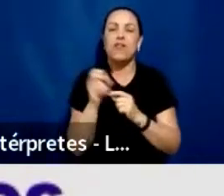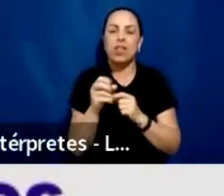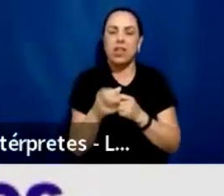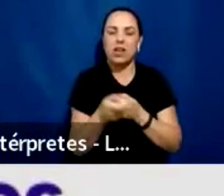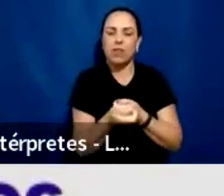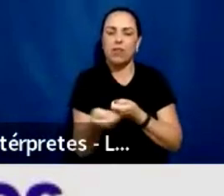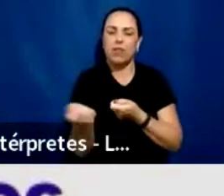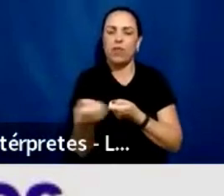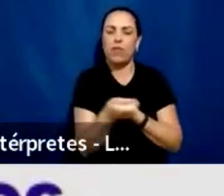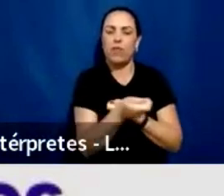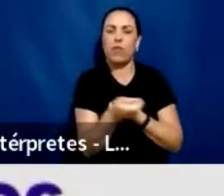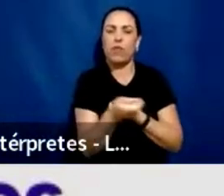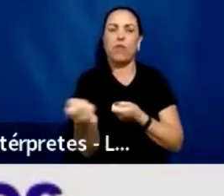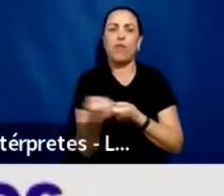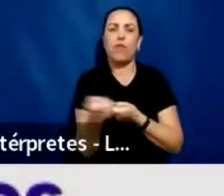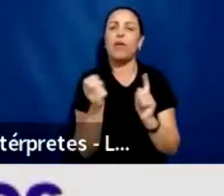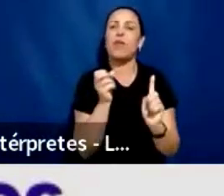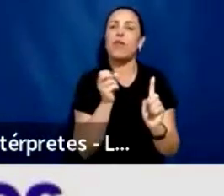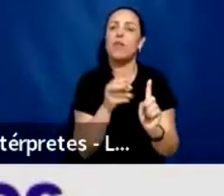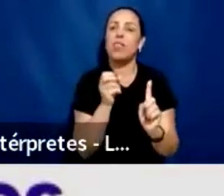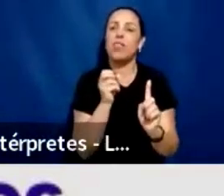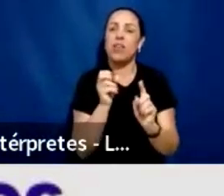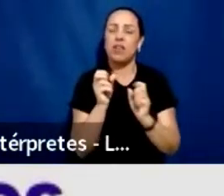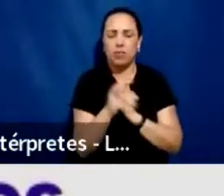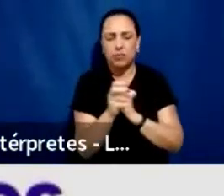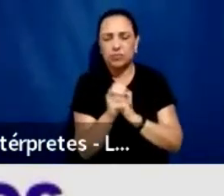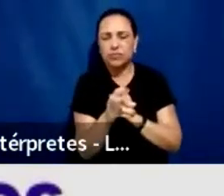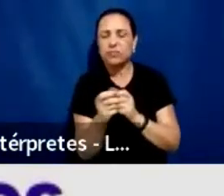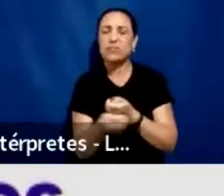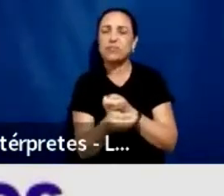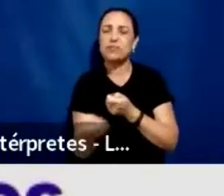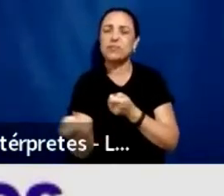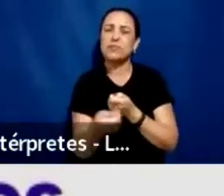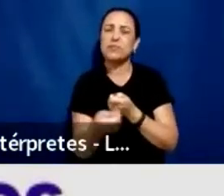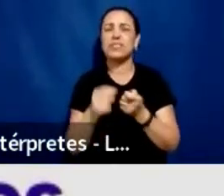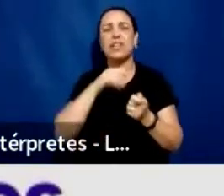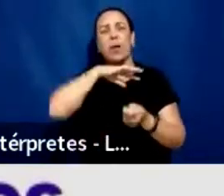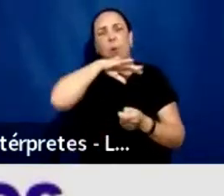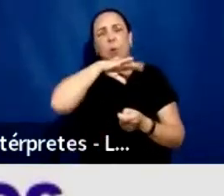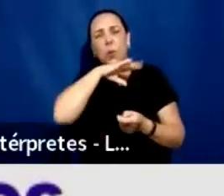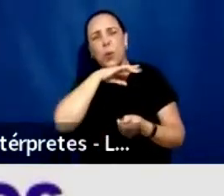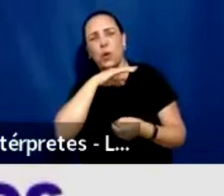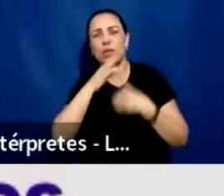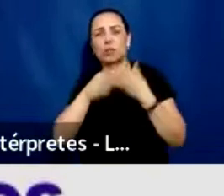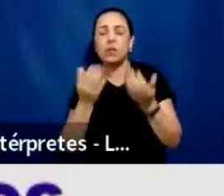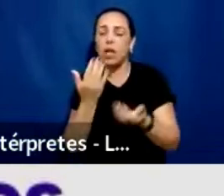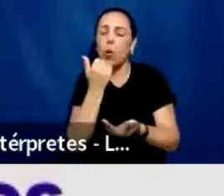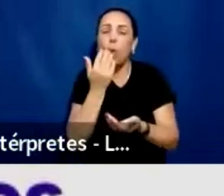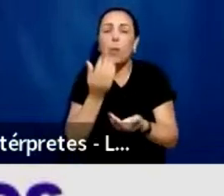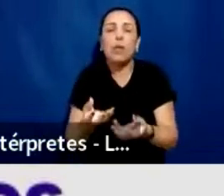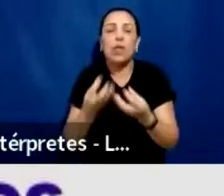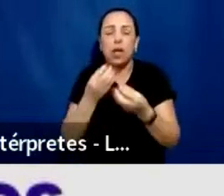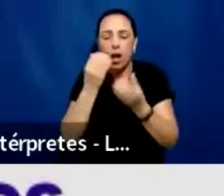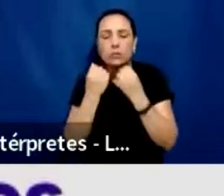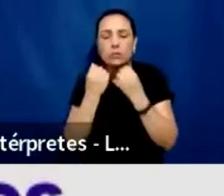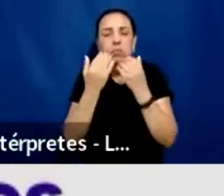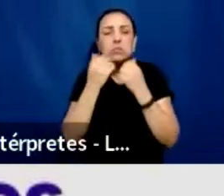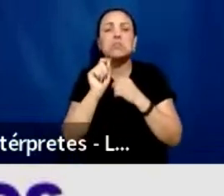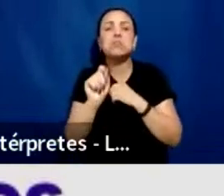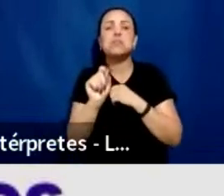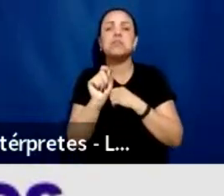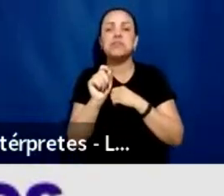necessário 32 copos de água, mas água alcalinizante, água boa, para que